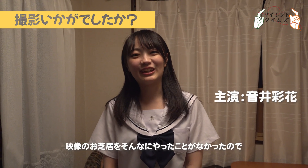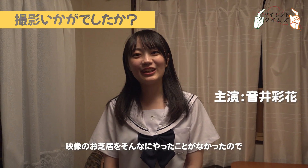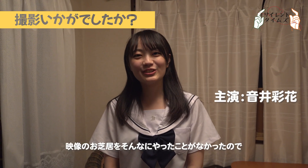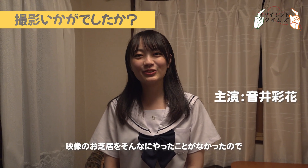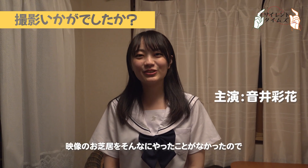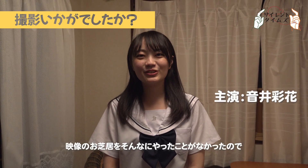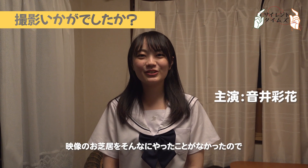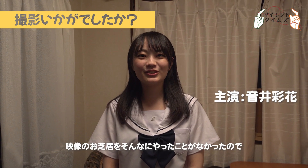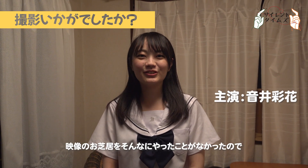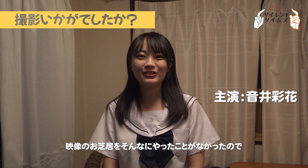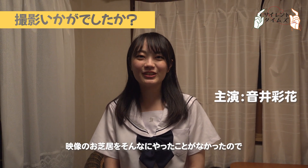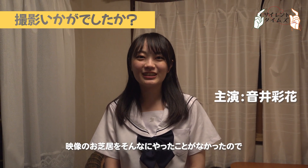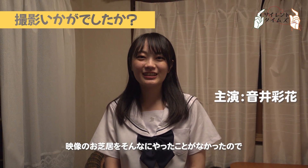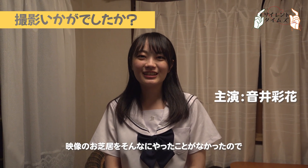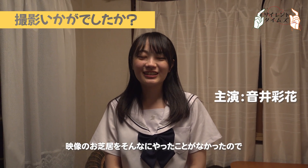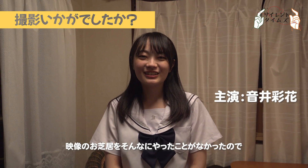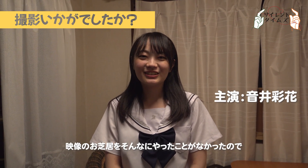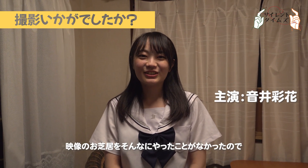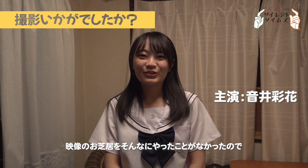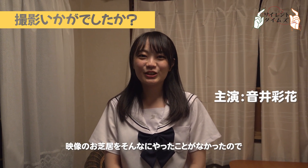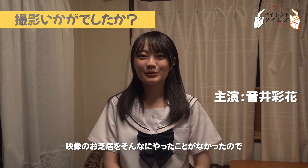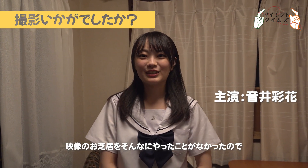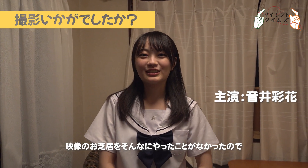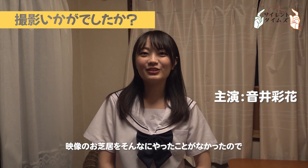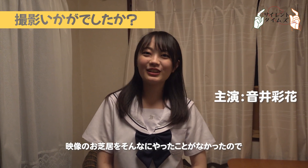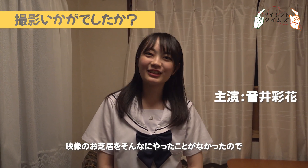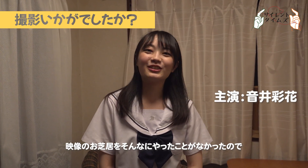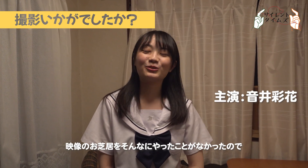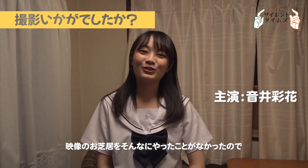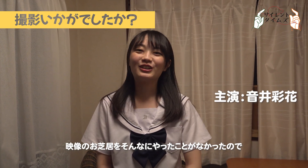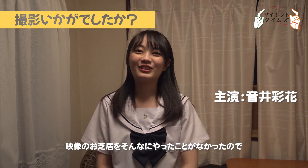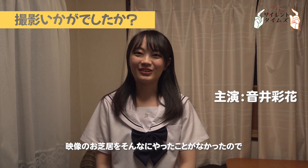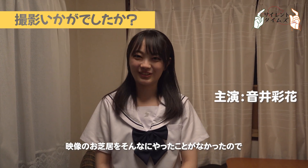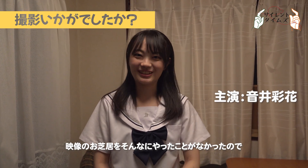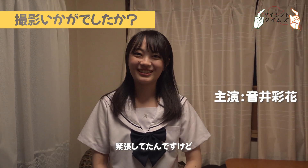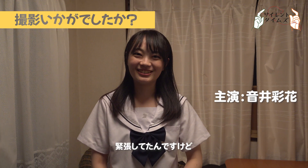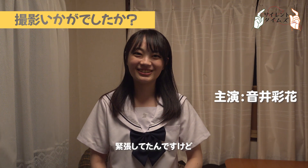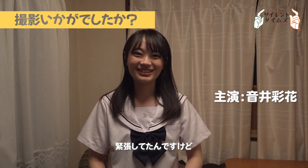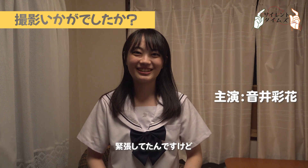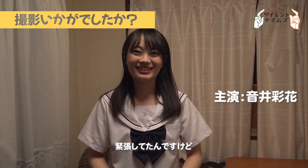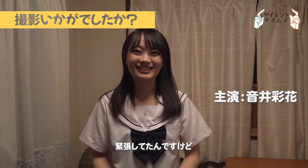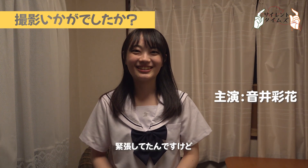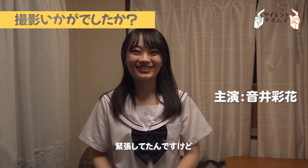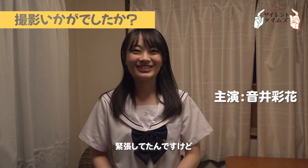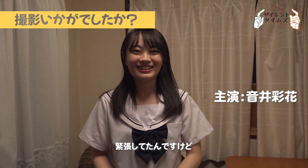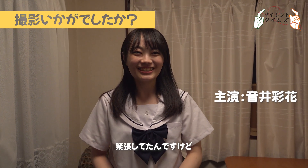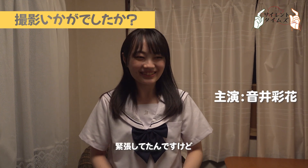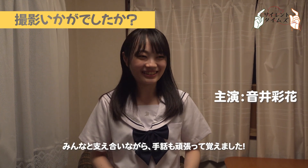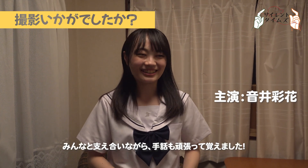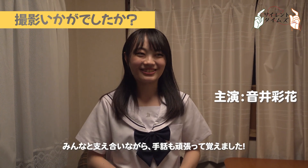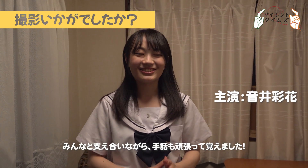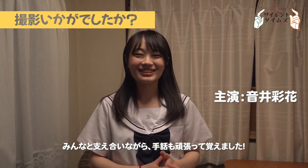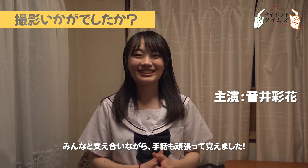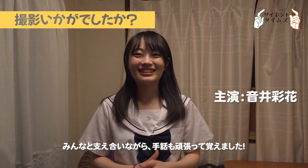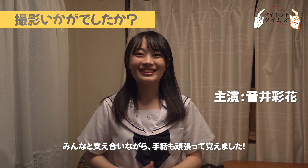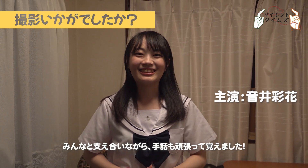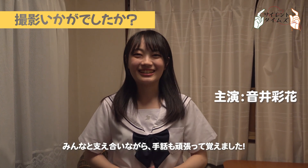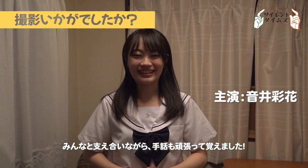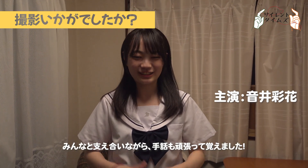映像のお芝居がそんなにやったことなかったので緊張してたんですけど、みんなと支え合いながら手話